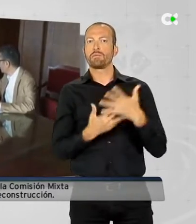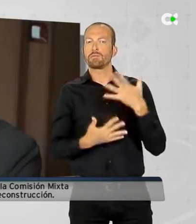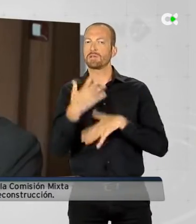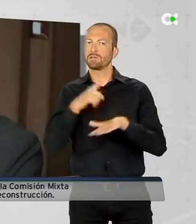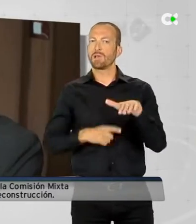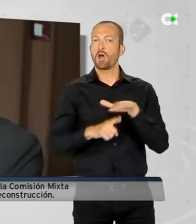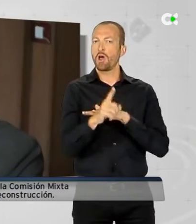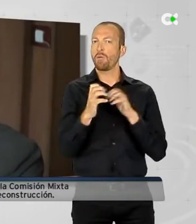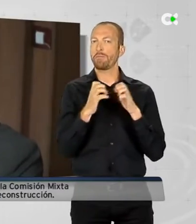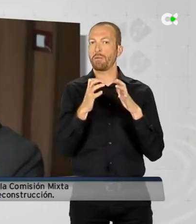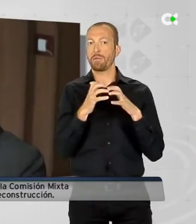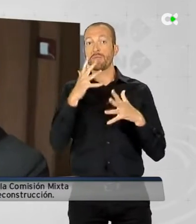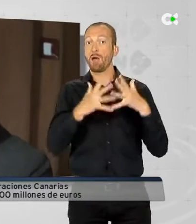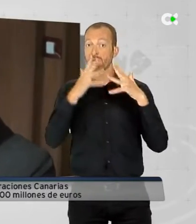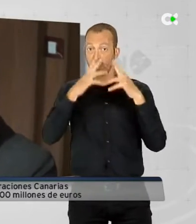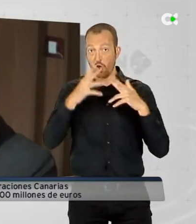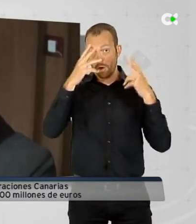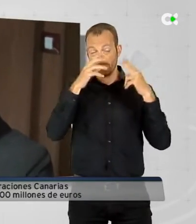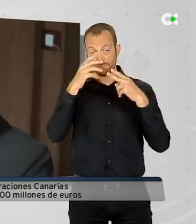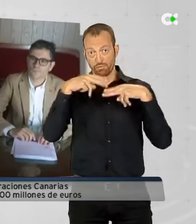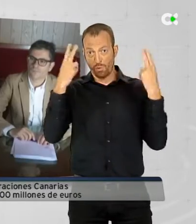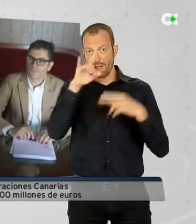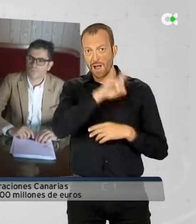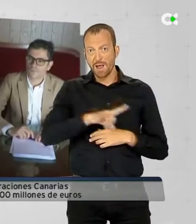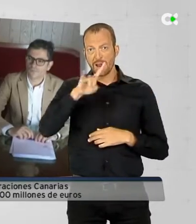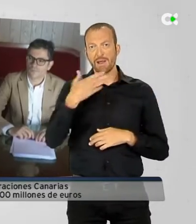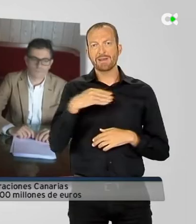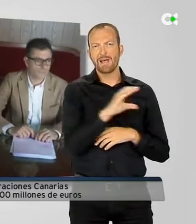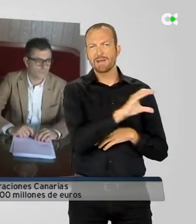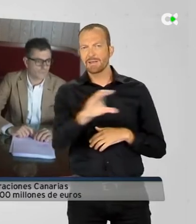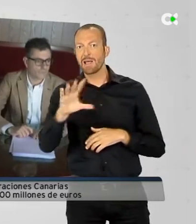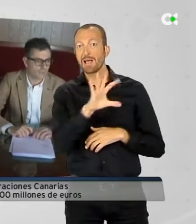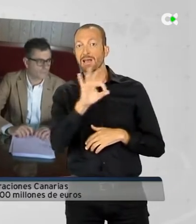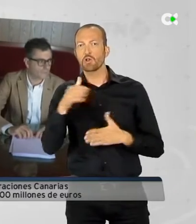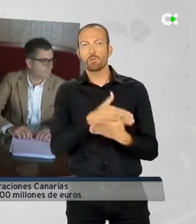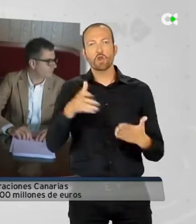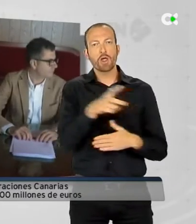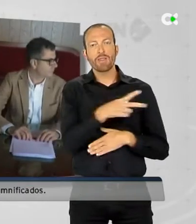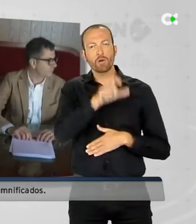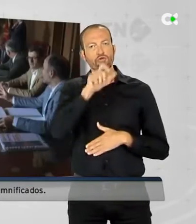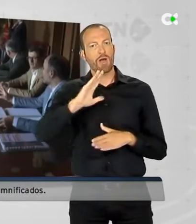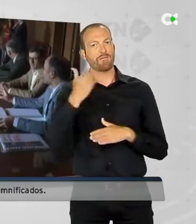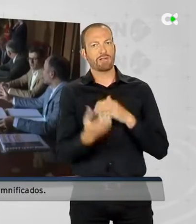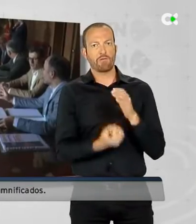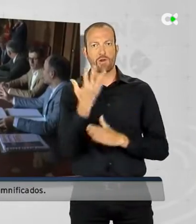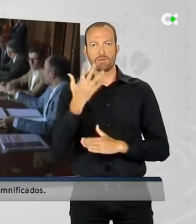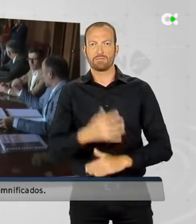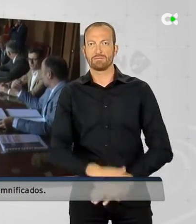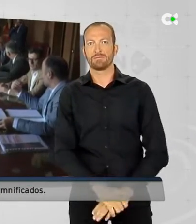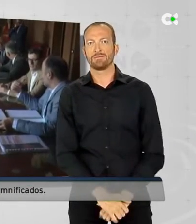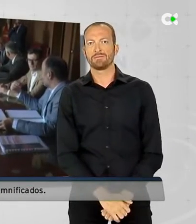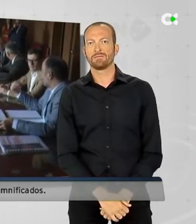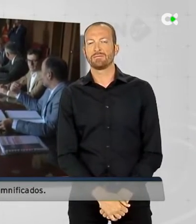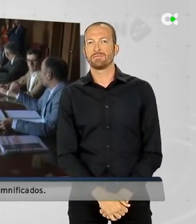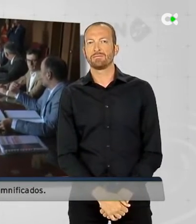la Reconstrucción. Las administraciones canarias han entregado 500 millones de euros a los damnificados.